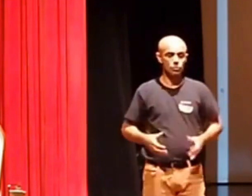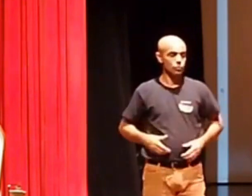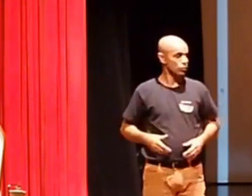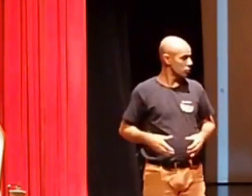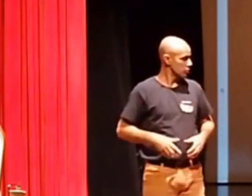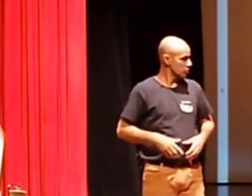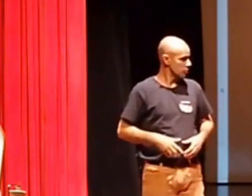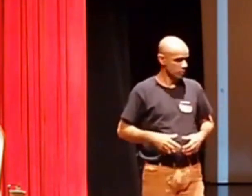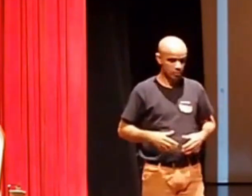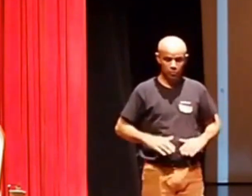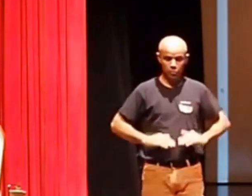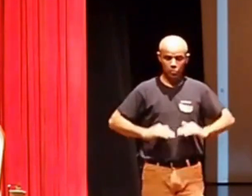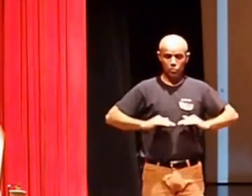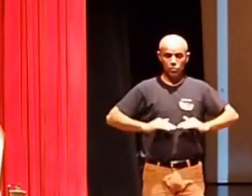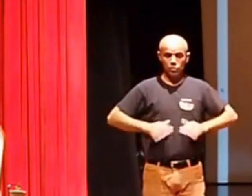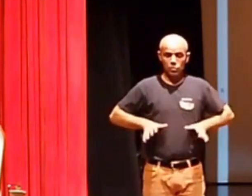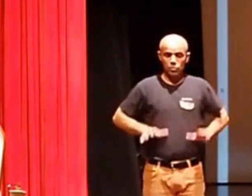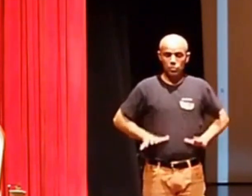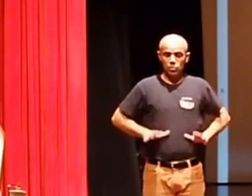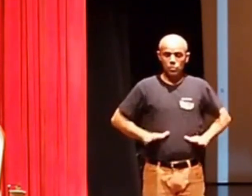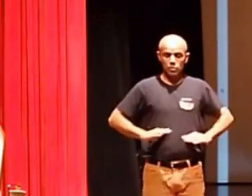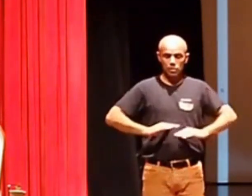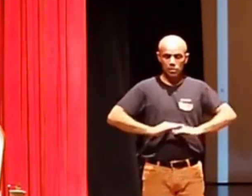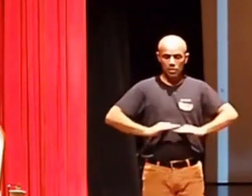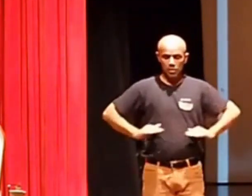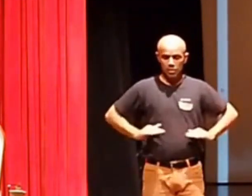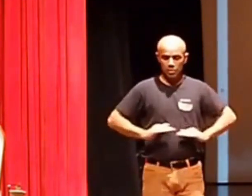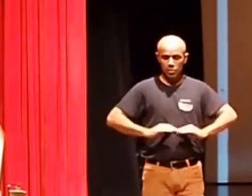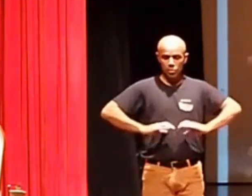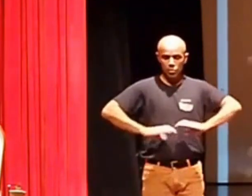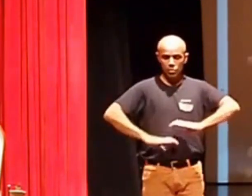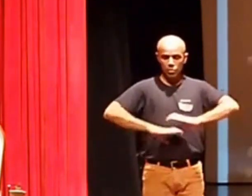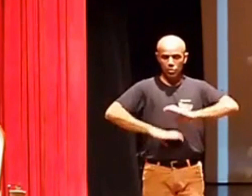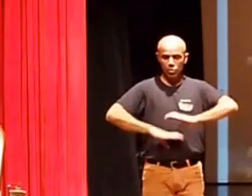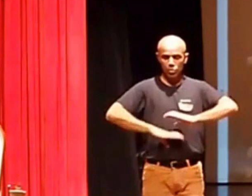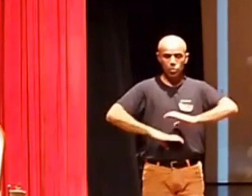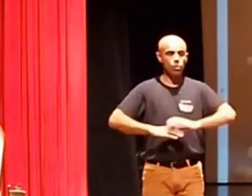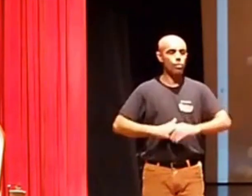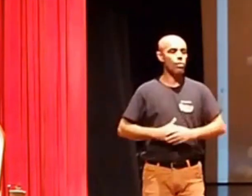é onde a cintura vai estar mais acentuadinha, tá?